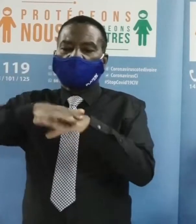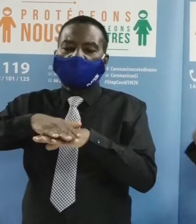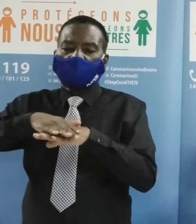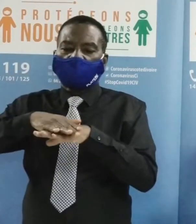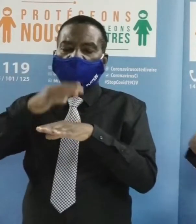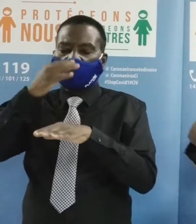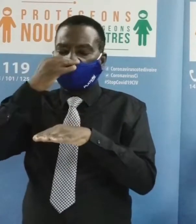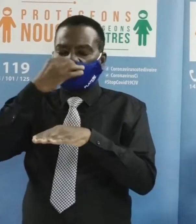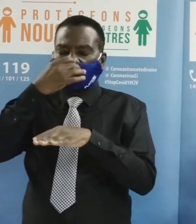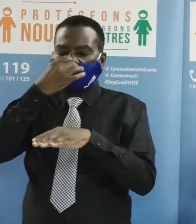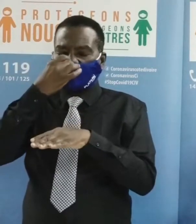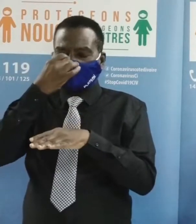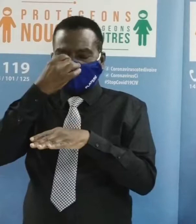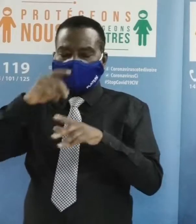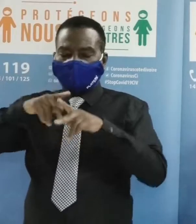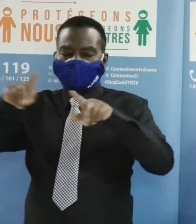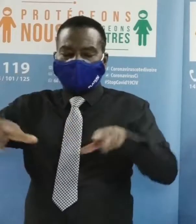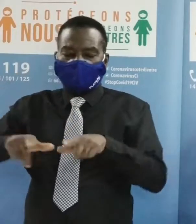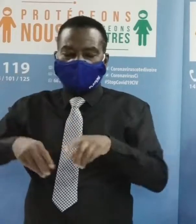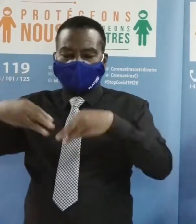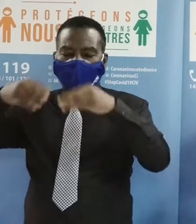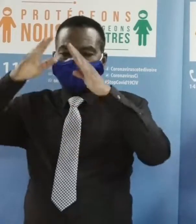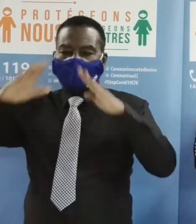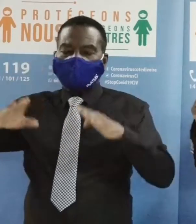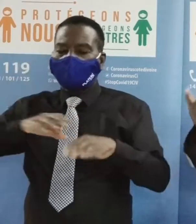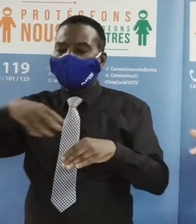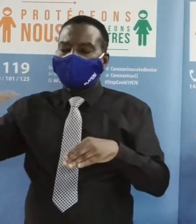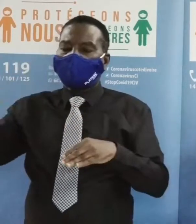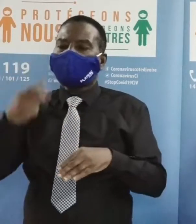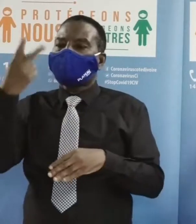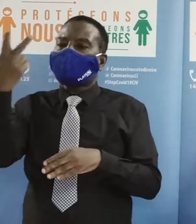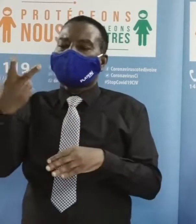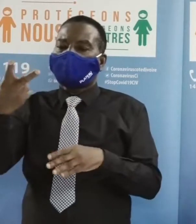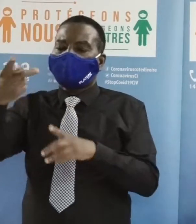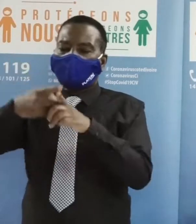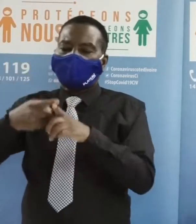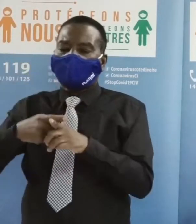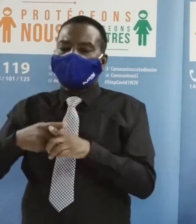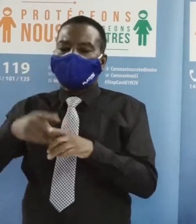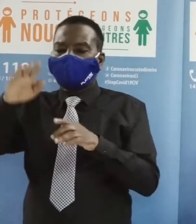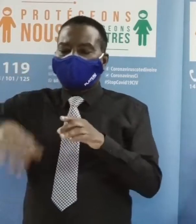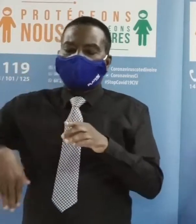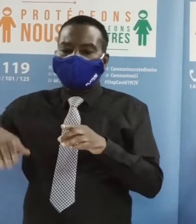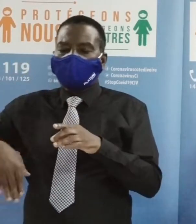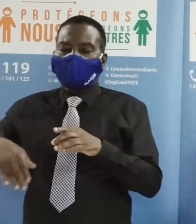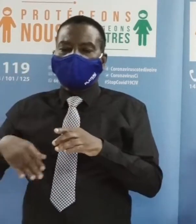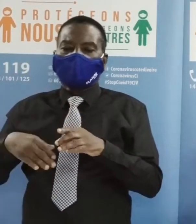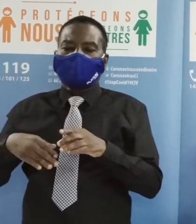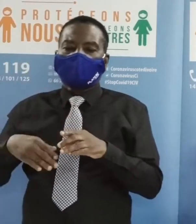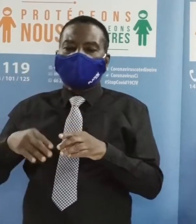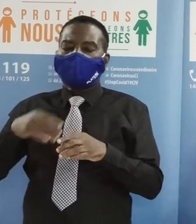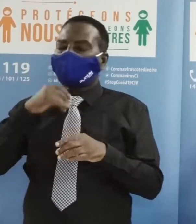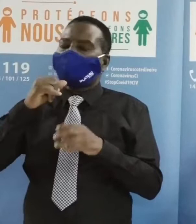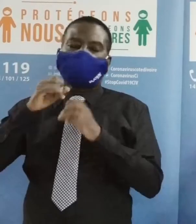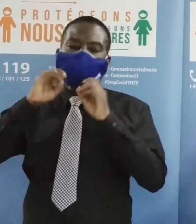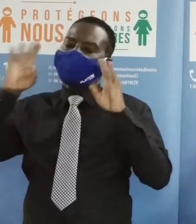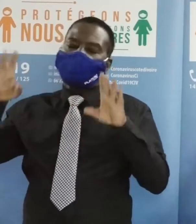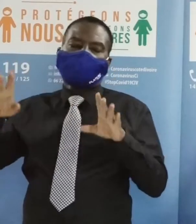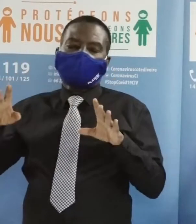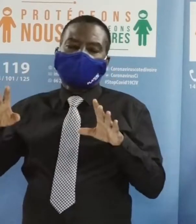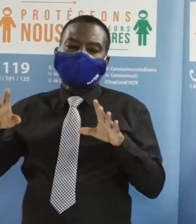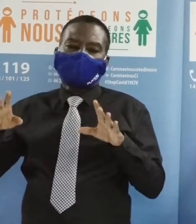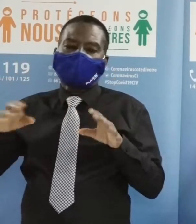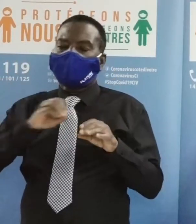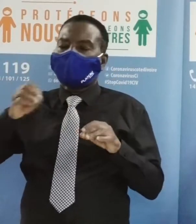l'esplanade du marché donc on a pris deux mois de retard c'est pas trop grave puisqu'on